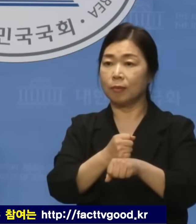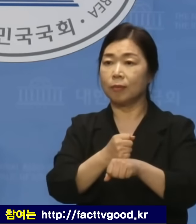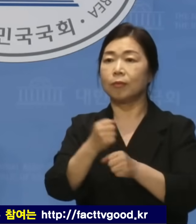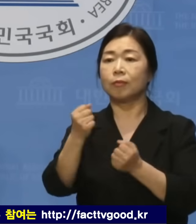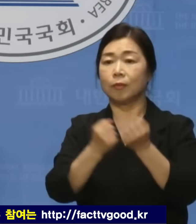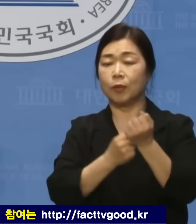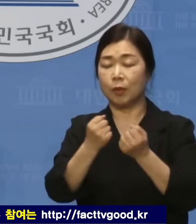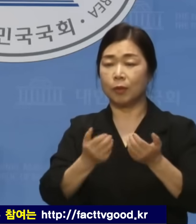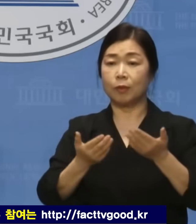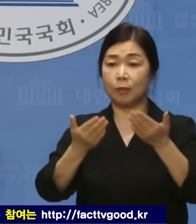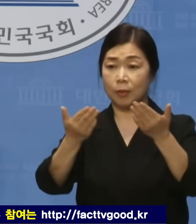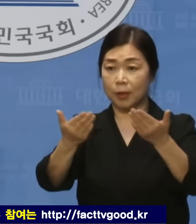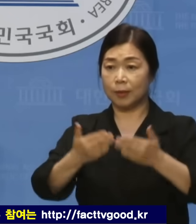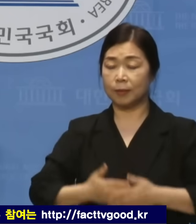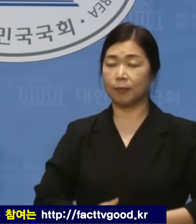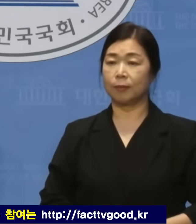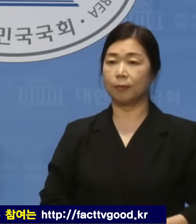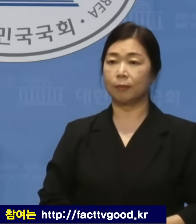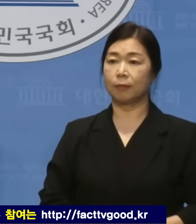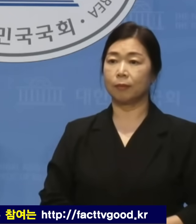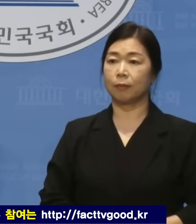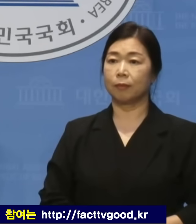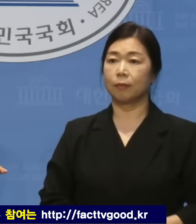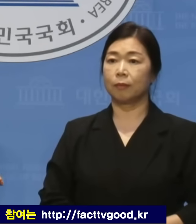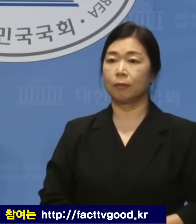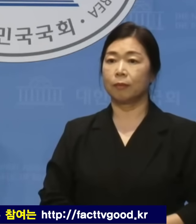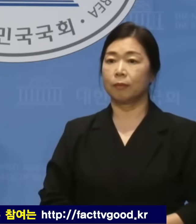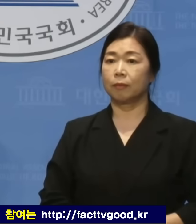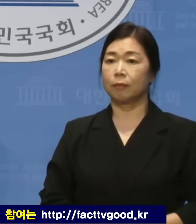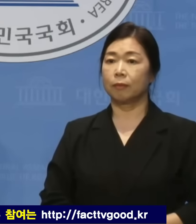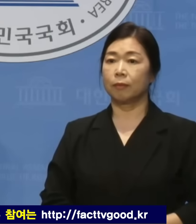질문에 답하는 순서로 진행하겠습니다.